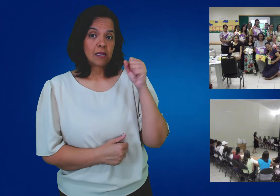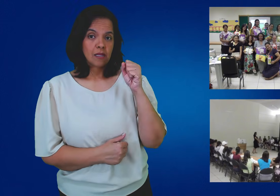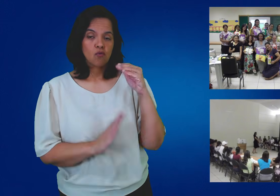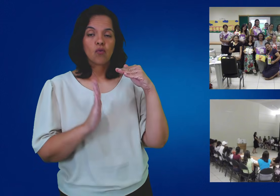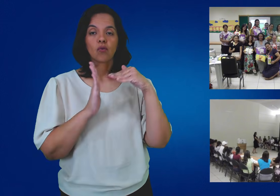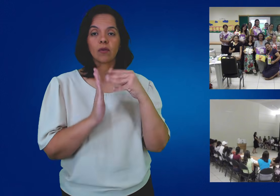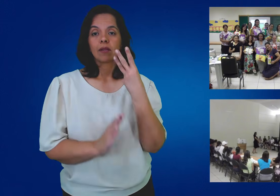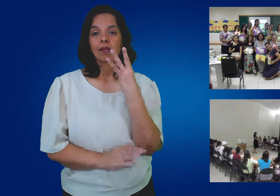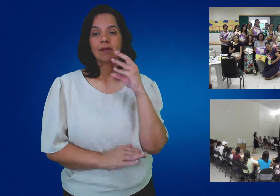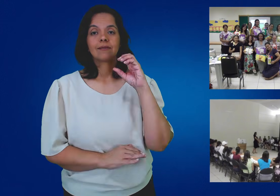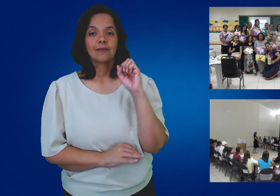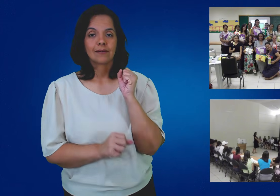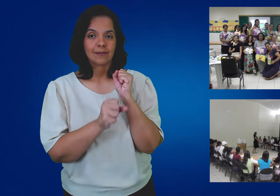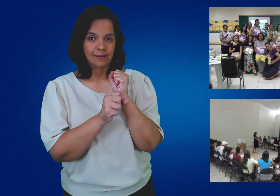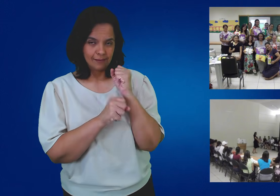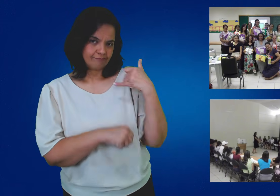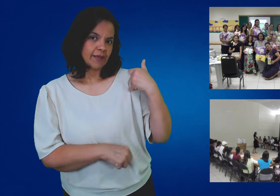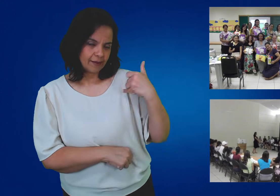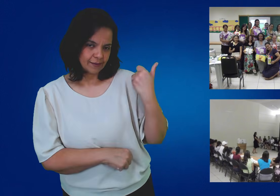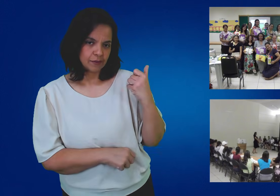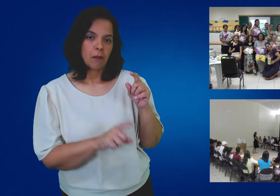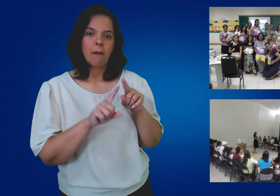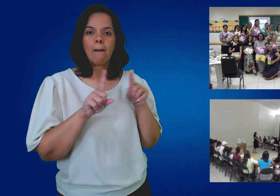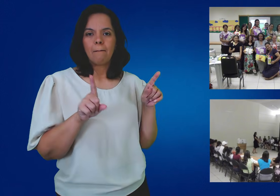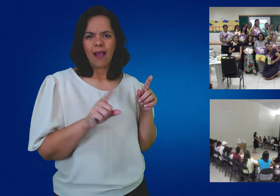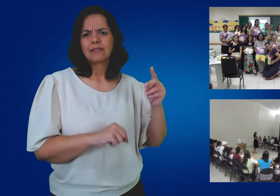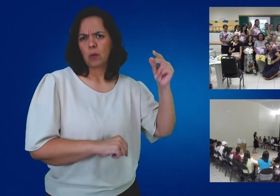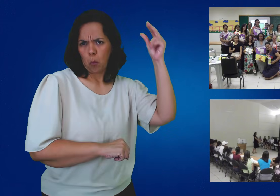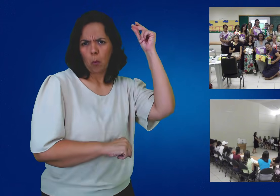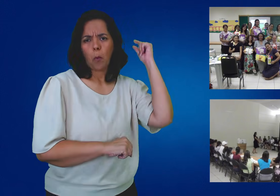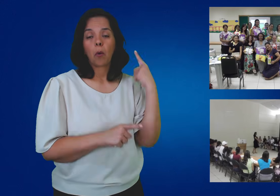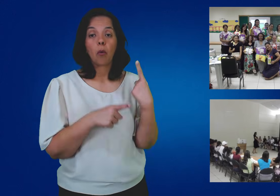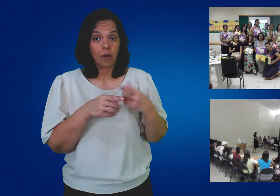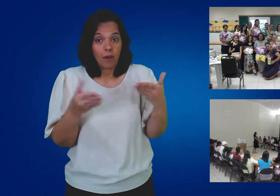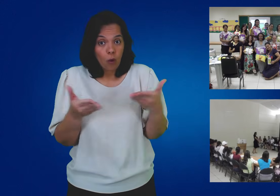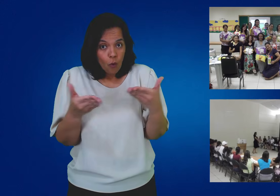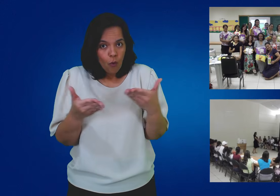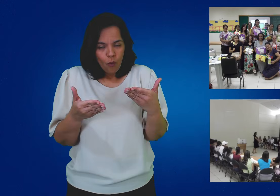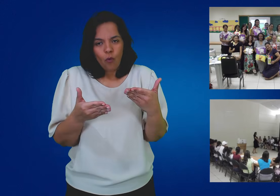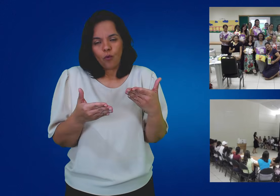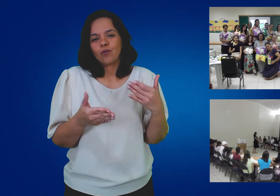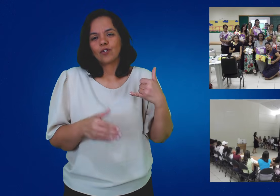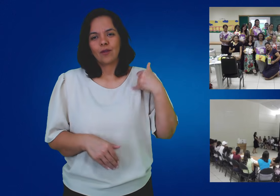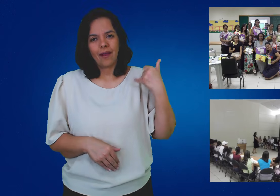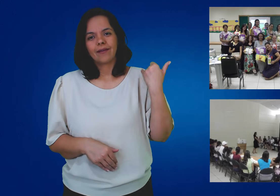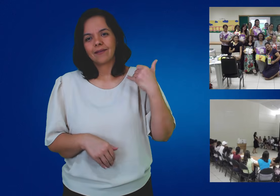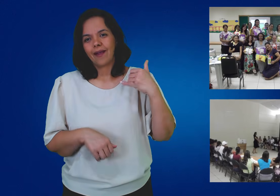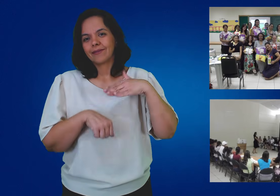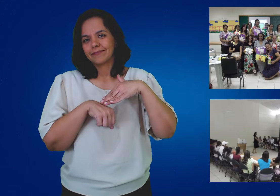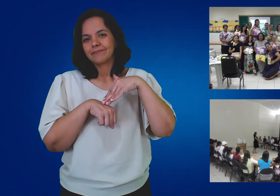para jovens de 18 até 30 anos. Bem, naquela época, mas hoje é com mais de